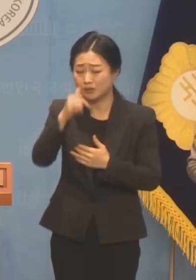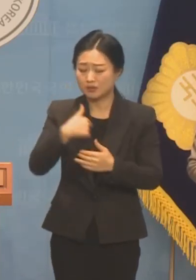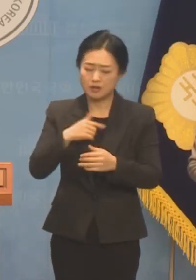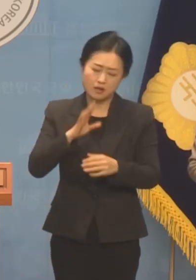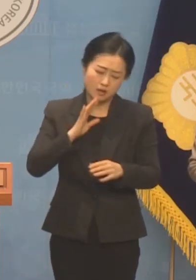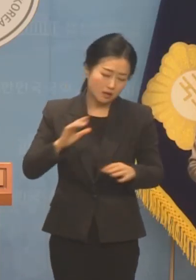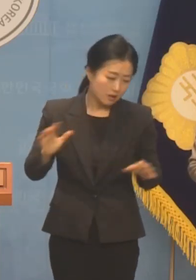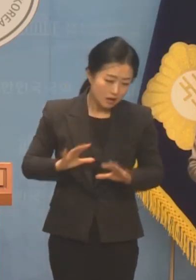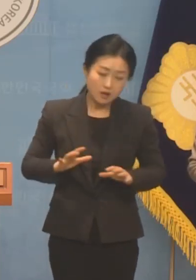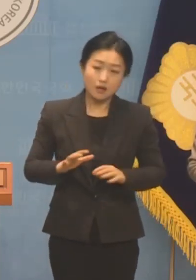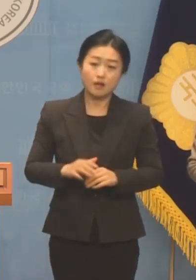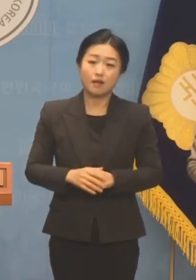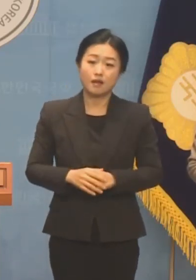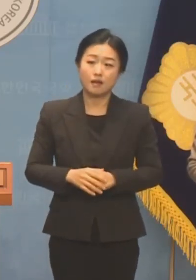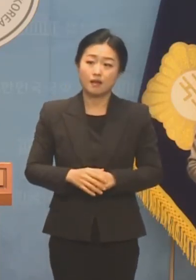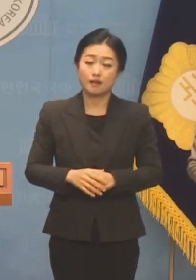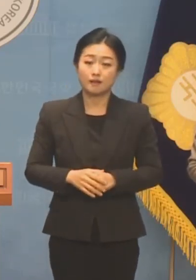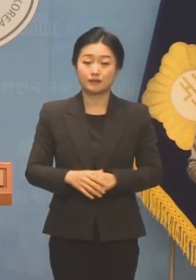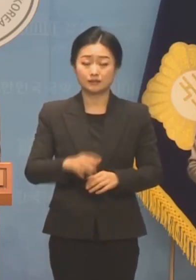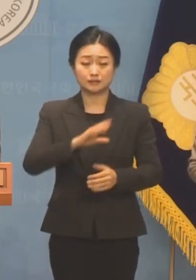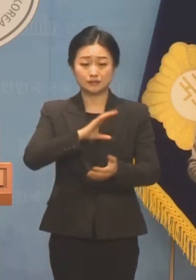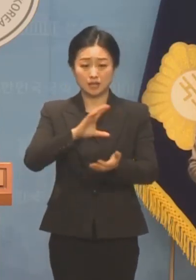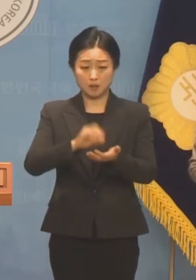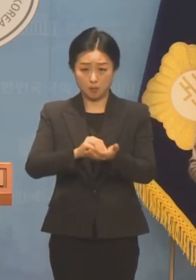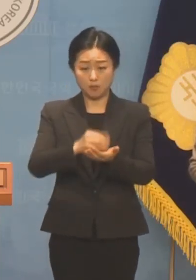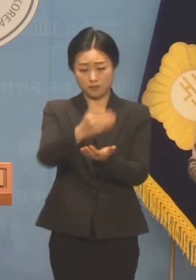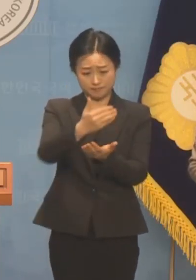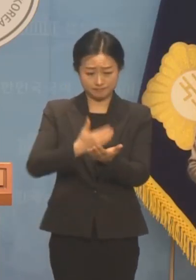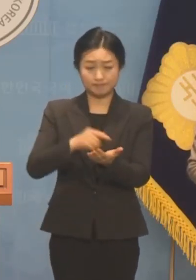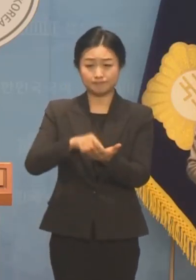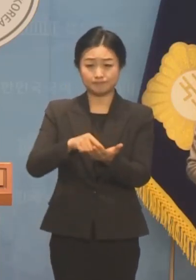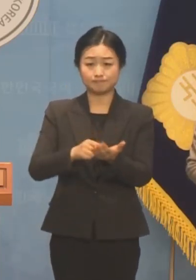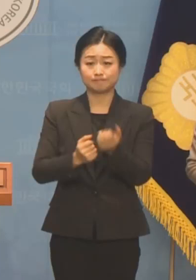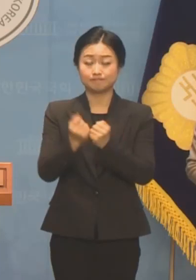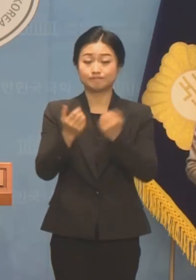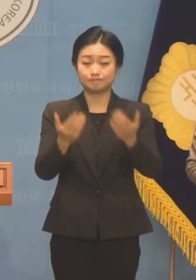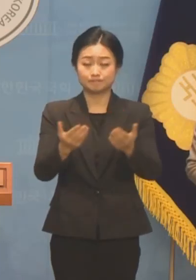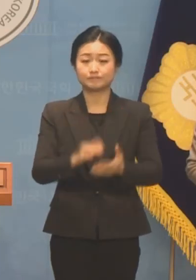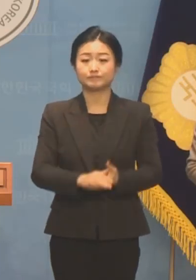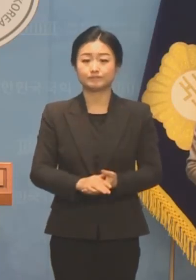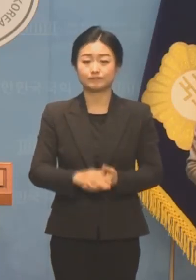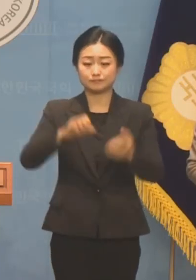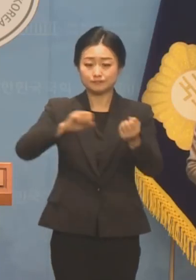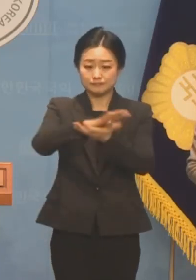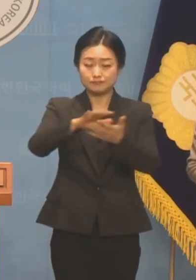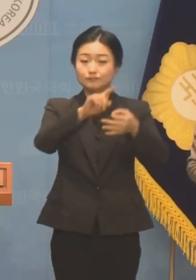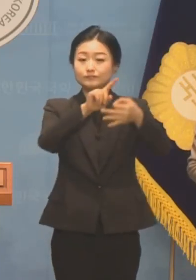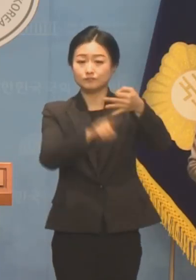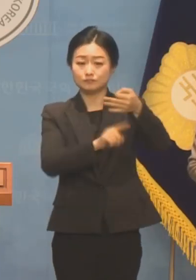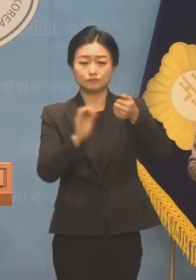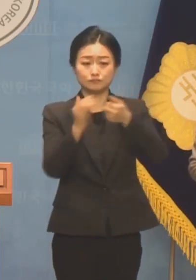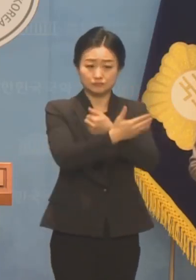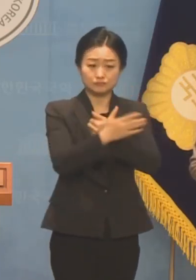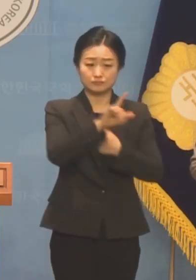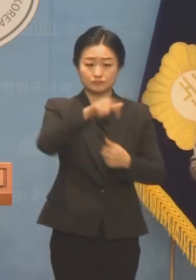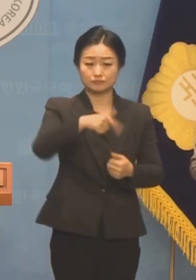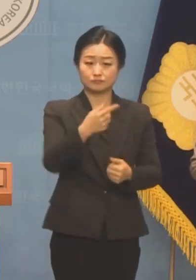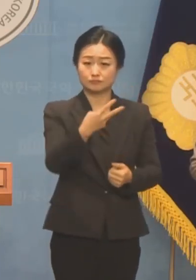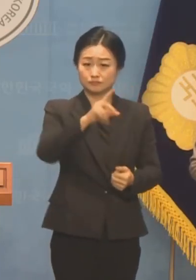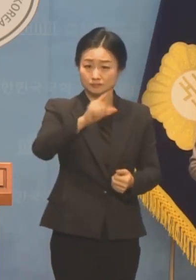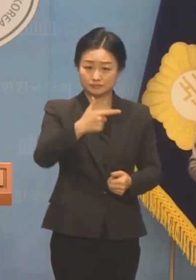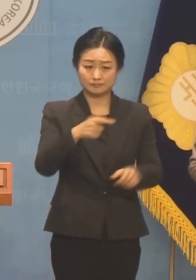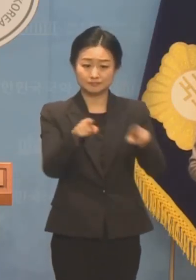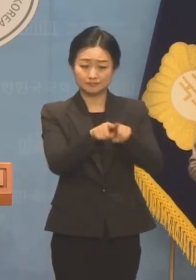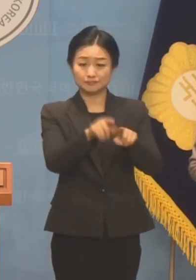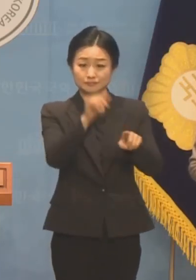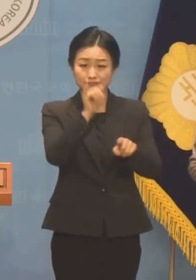함께 참여했습니다. 제목부터 기자회견문을 낭독하겠습니다. 내란 수계 윤석열 옹호 백골단과